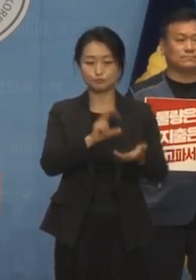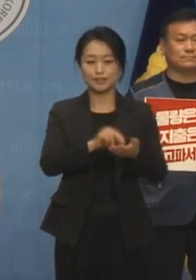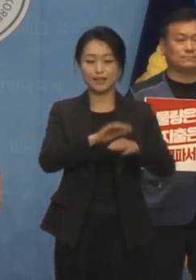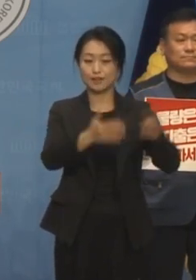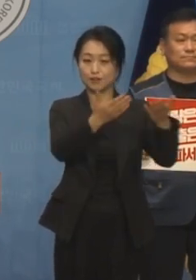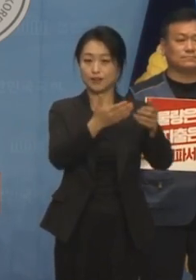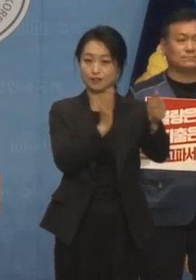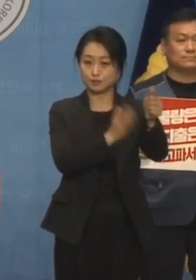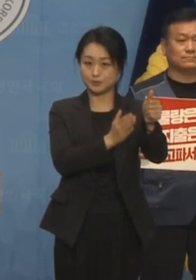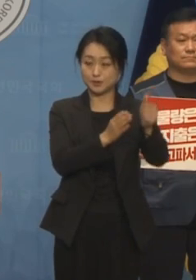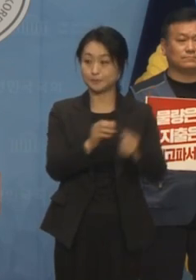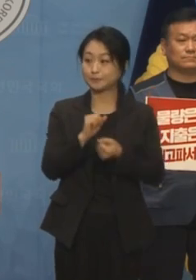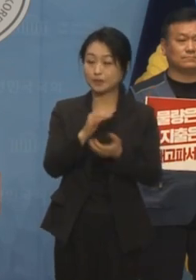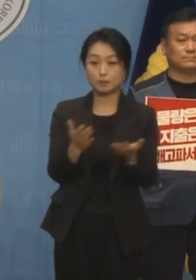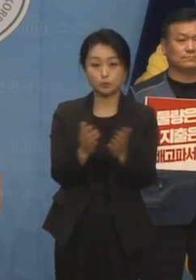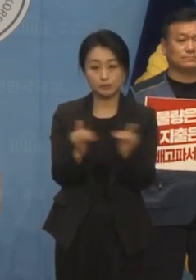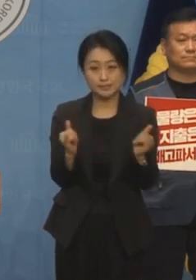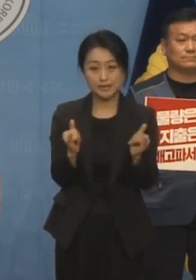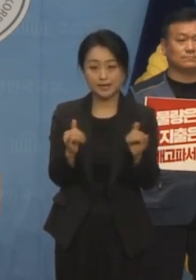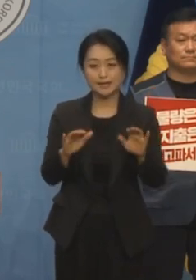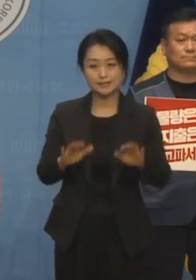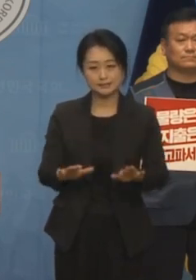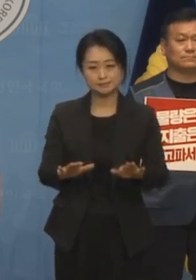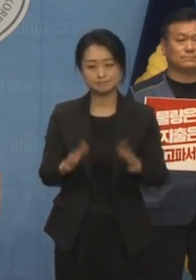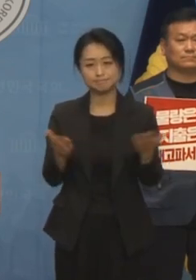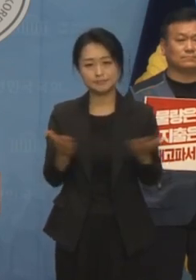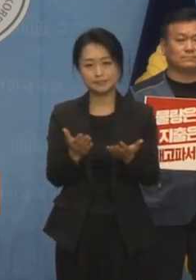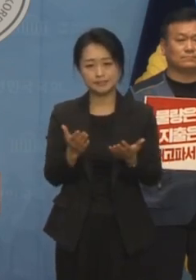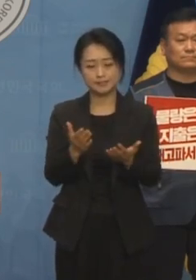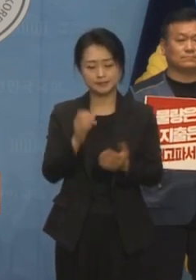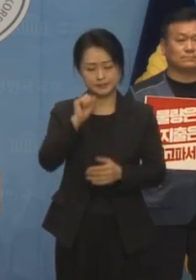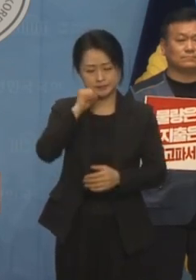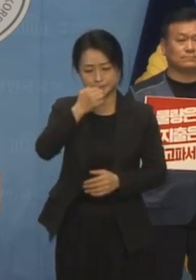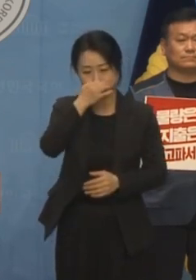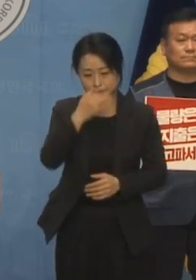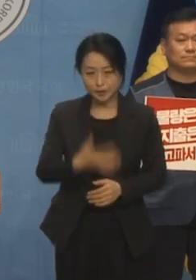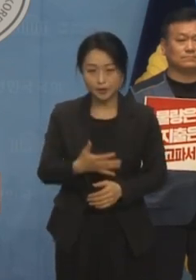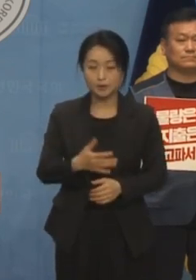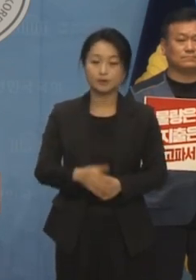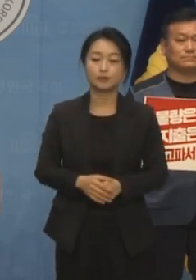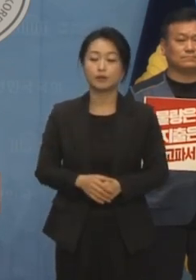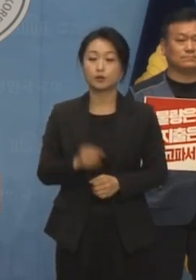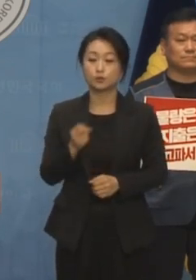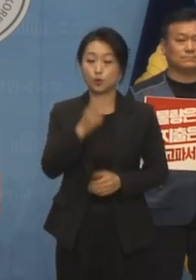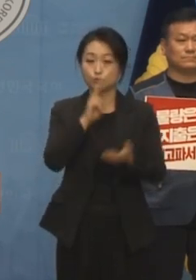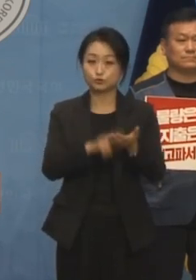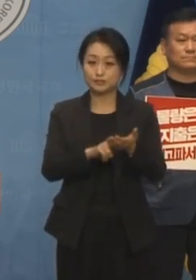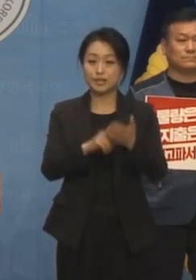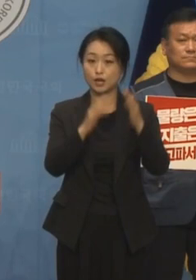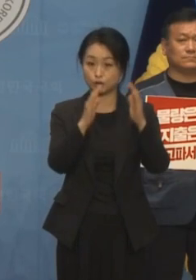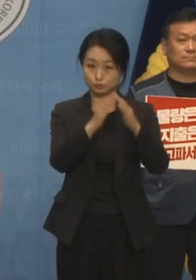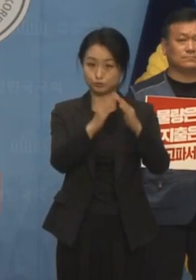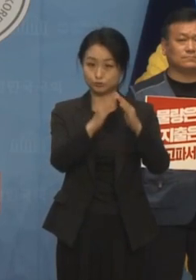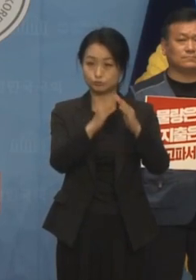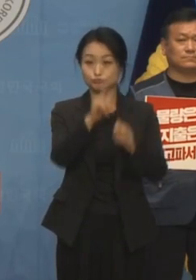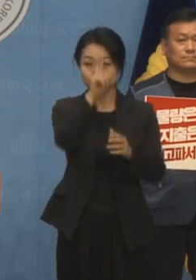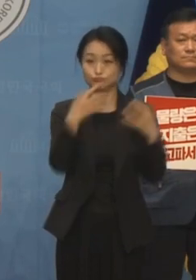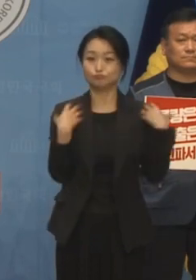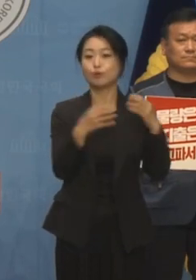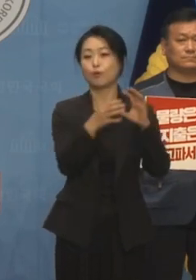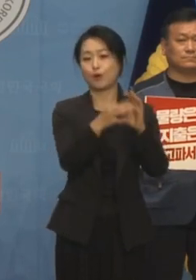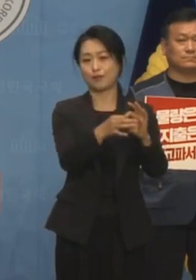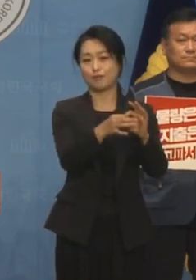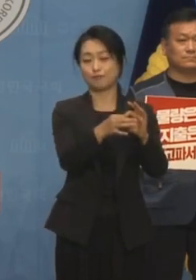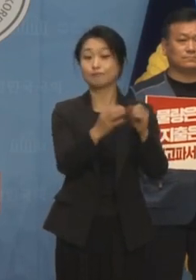택배 노동자들의 열악한 노동 실태는 잘 알려져 있습니다. 그나마 우체국 택배는 정부기관이라는